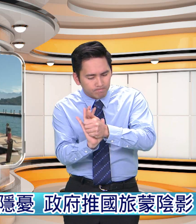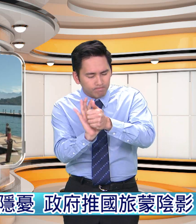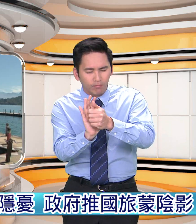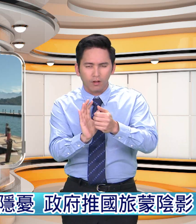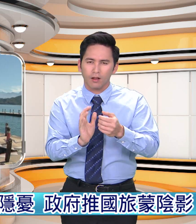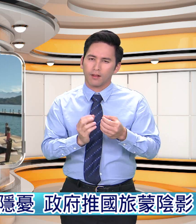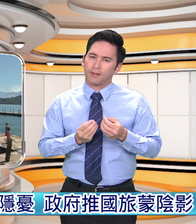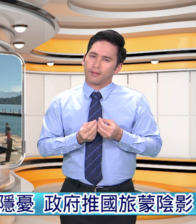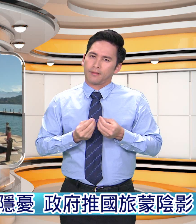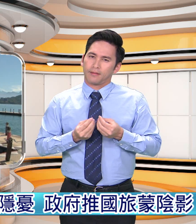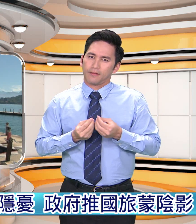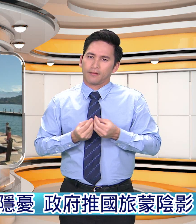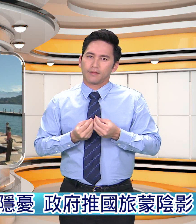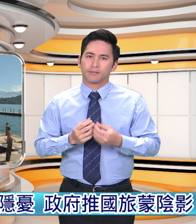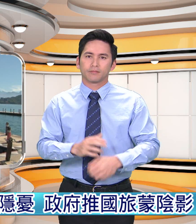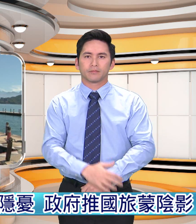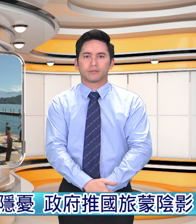推动的国民旅游蒙上阴影。